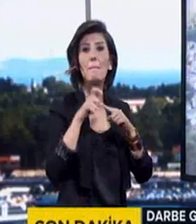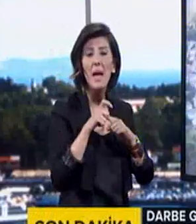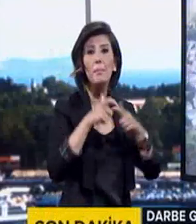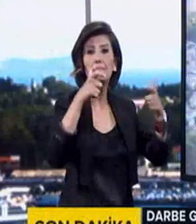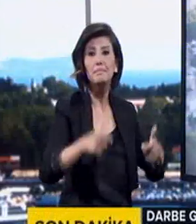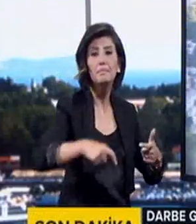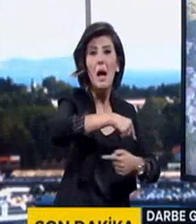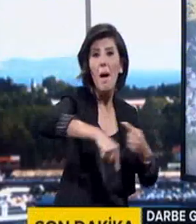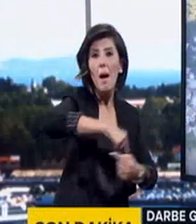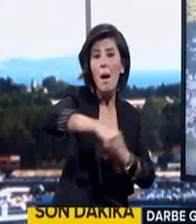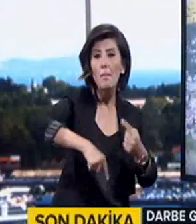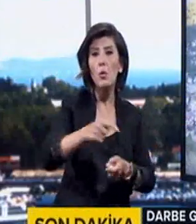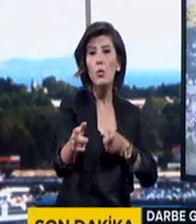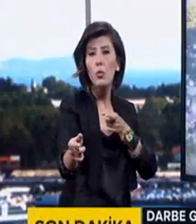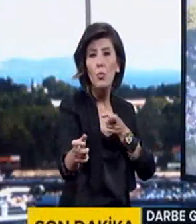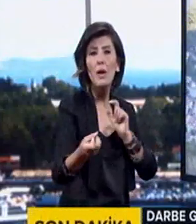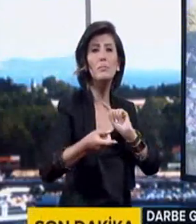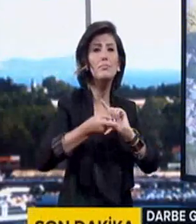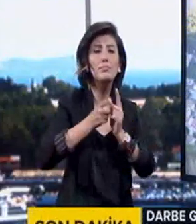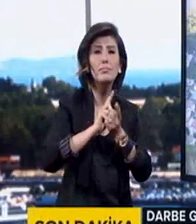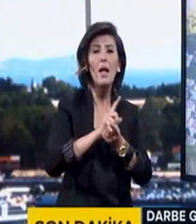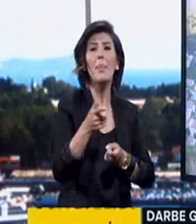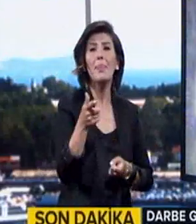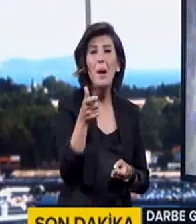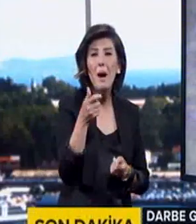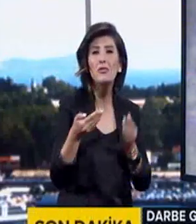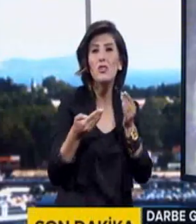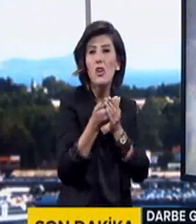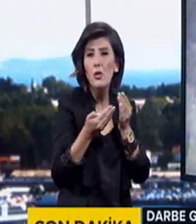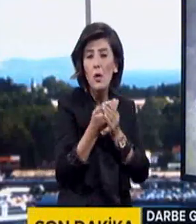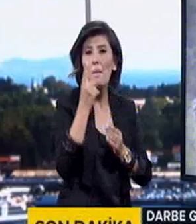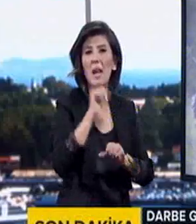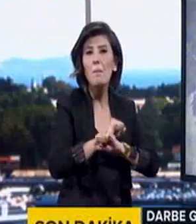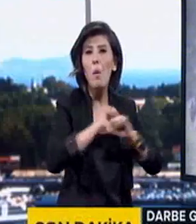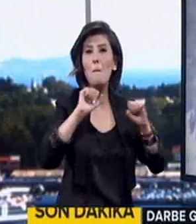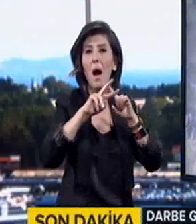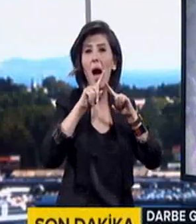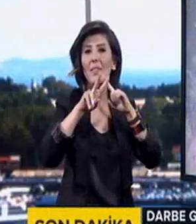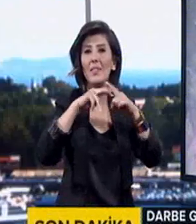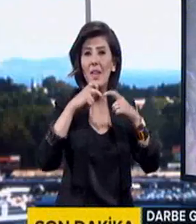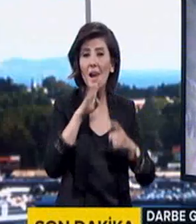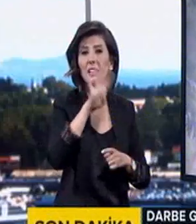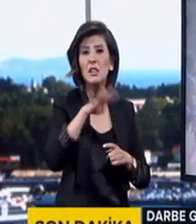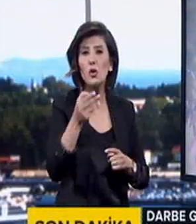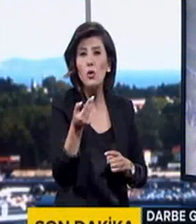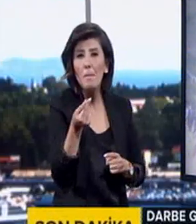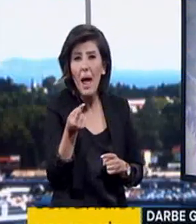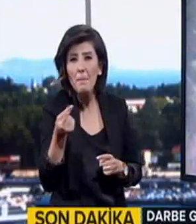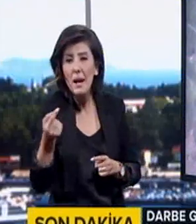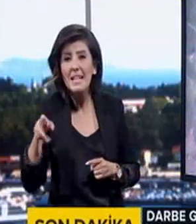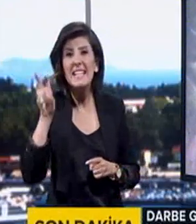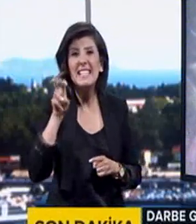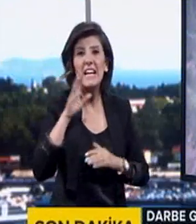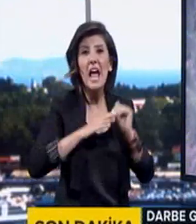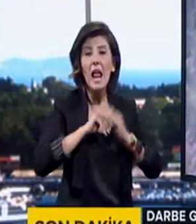yapılan aramada piyade tüfeği, çok sayıda tabanca ve şarjör, bir bomba atar, 44 bomba atar mermisi, 8